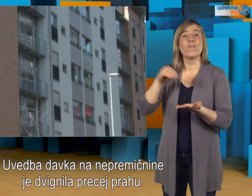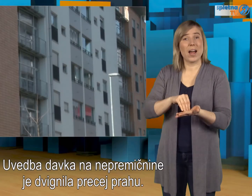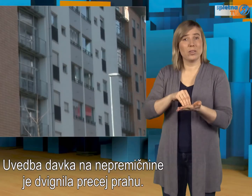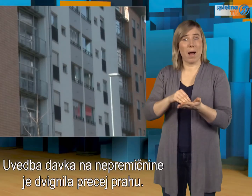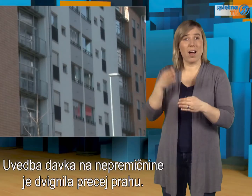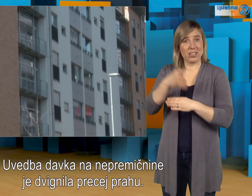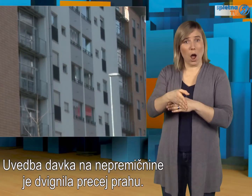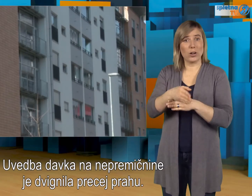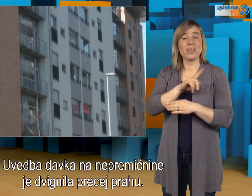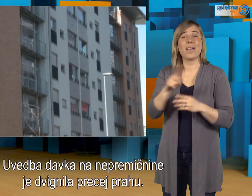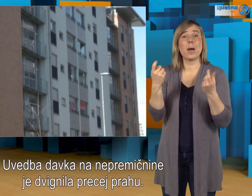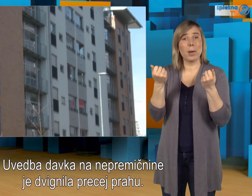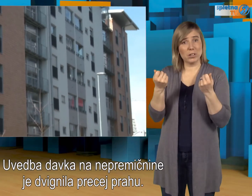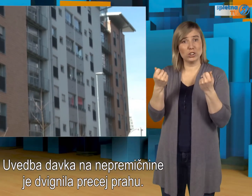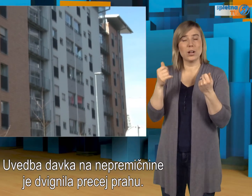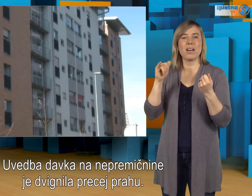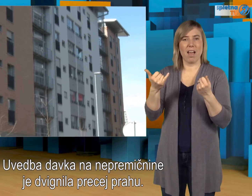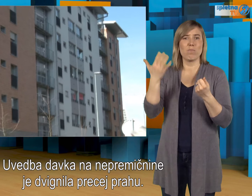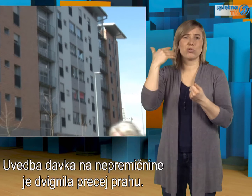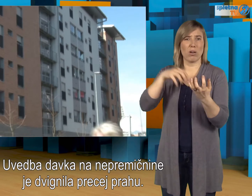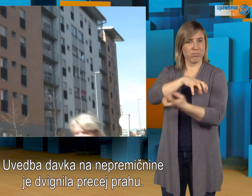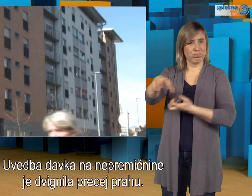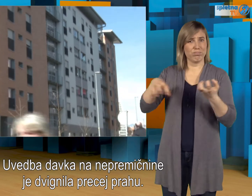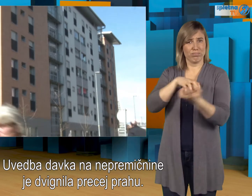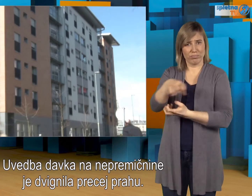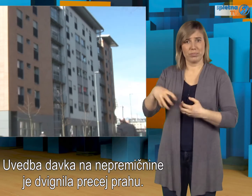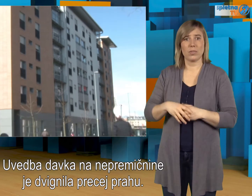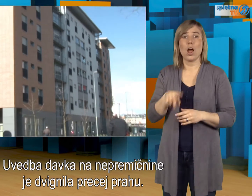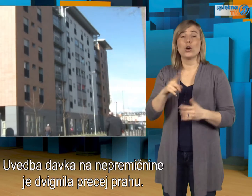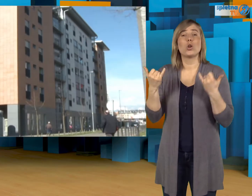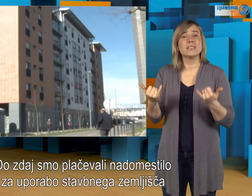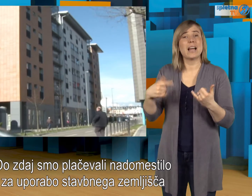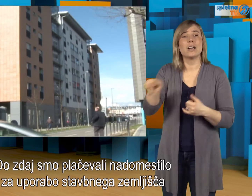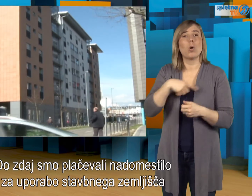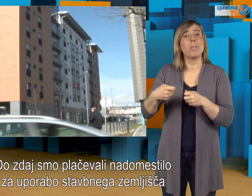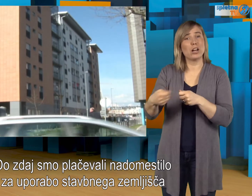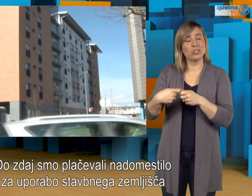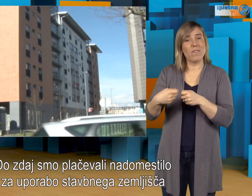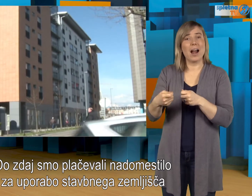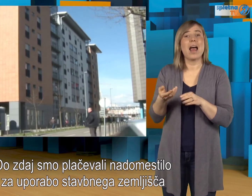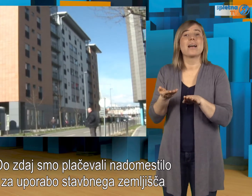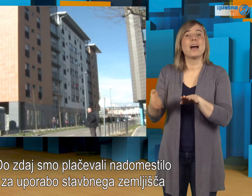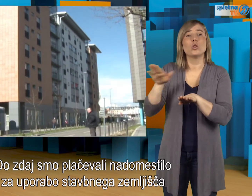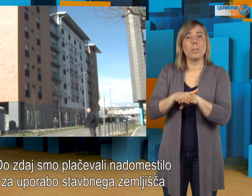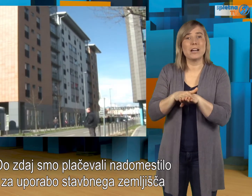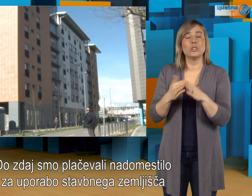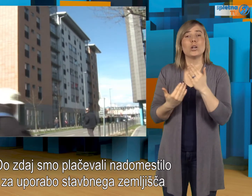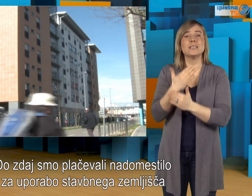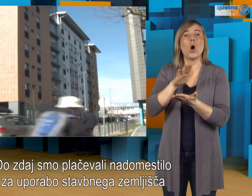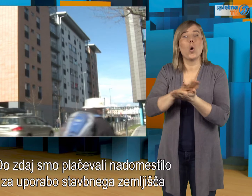Uvedba davka na nepremičnine je dvignila precej prahu. Do zdaj smo plačevali nadomestilo za uporabo stavbnega